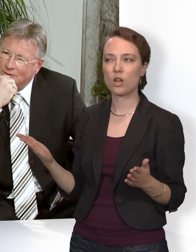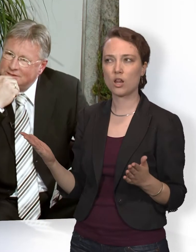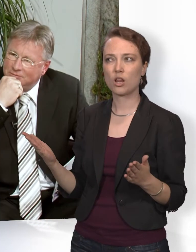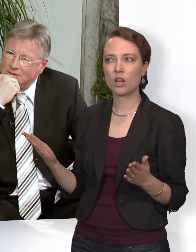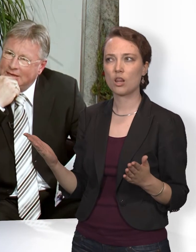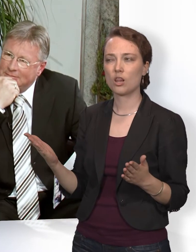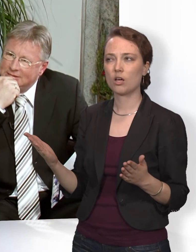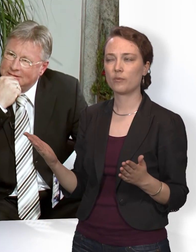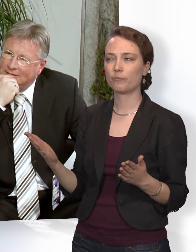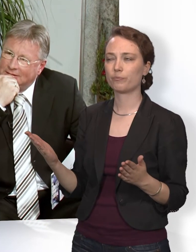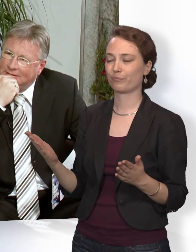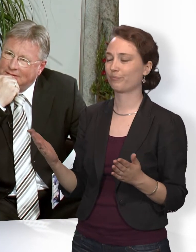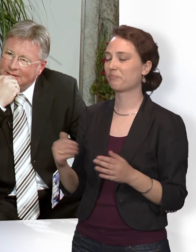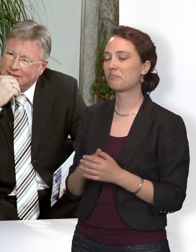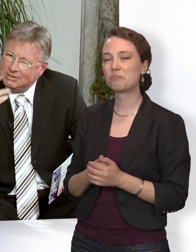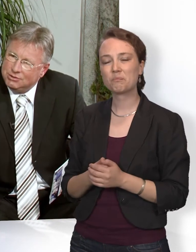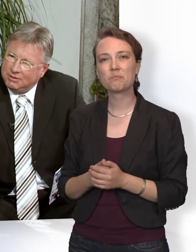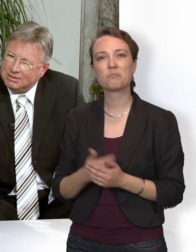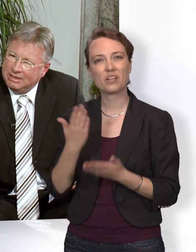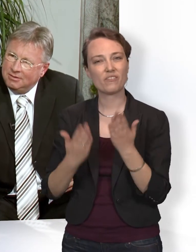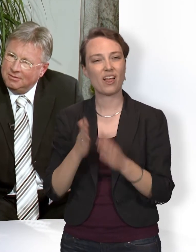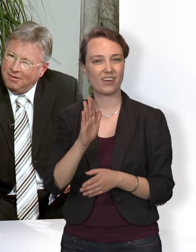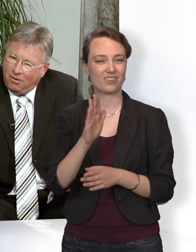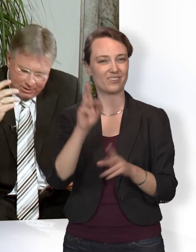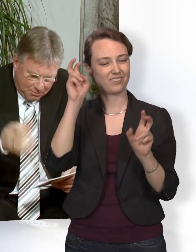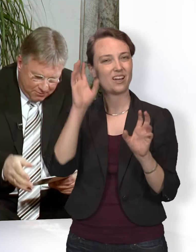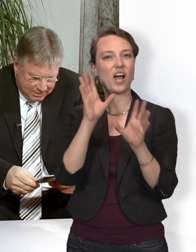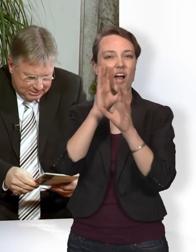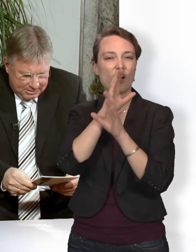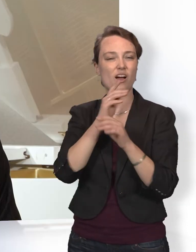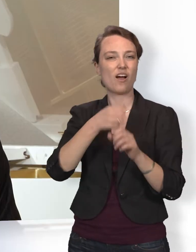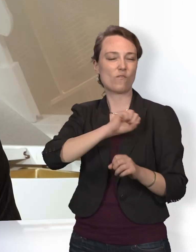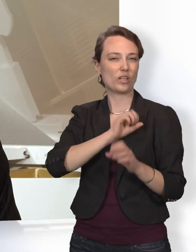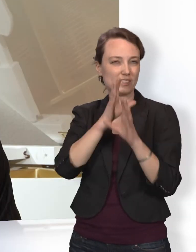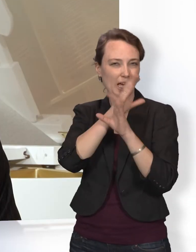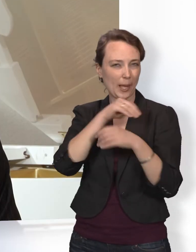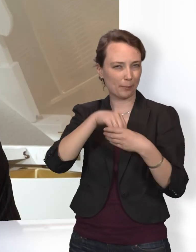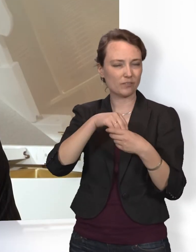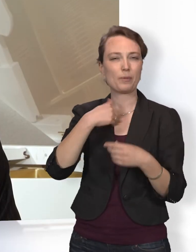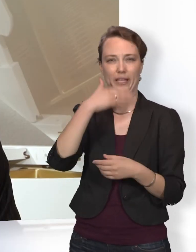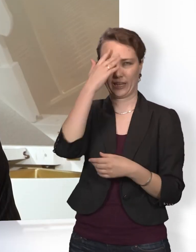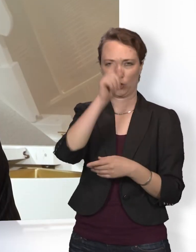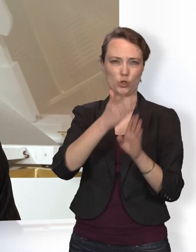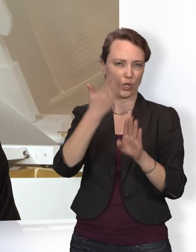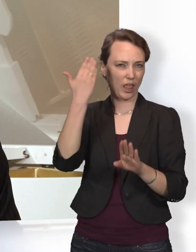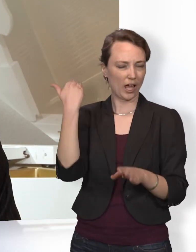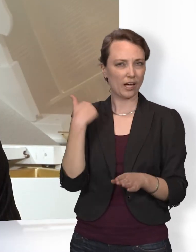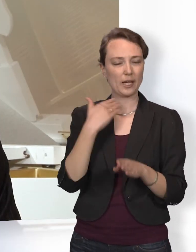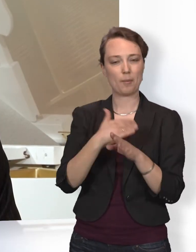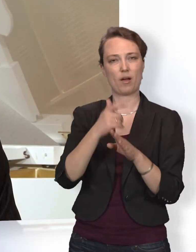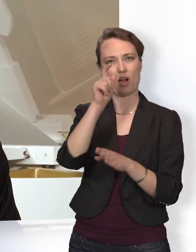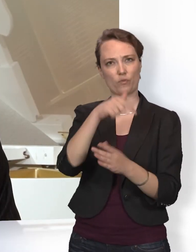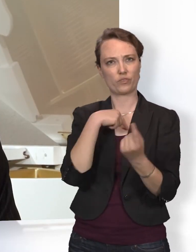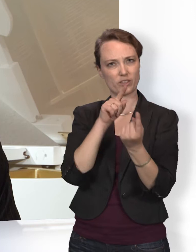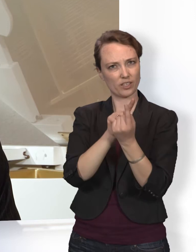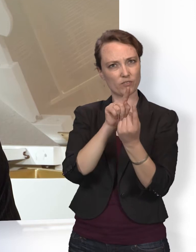das ja auch das Erfolgsgeheimnis. Ich kenne Sie schon etwas länger und immer, wenn ich Sie treffe, wenn es zu einer Begegnung kommt, dann habe ich den